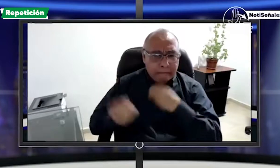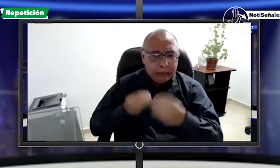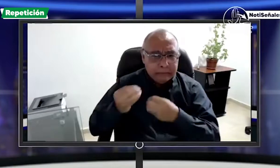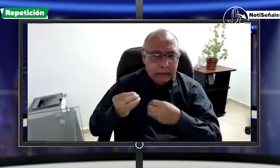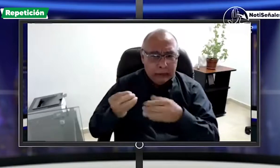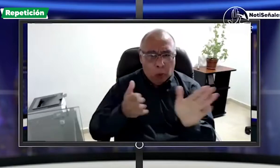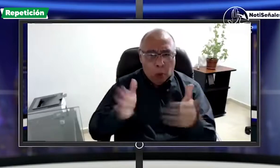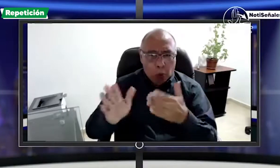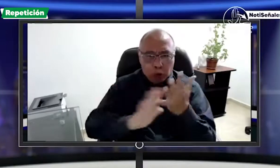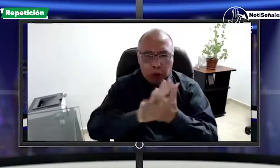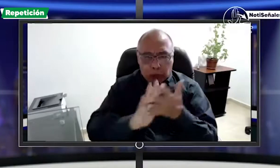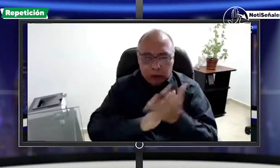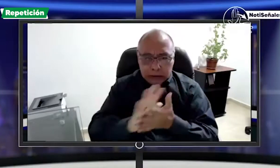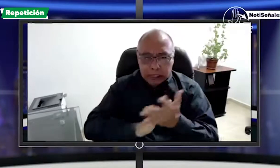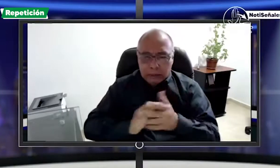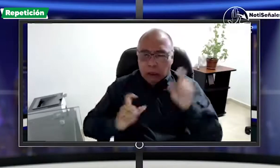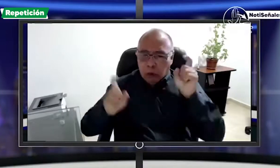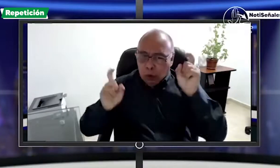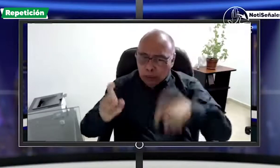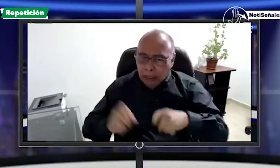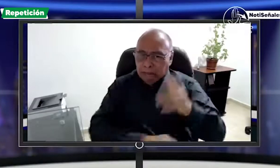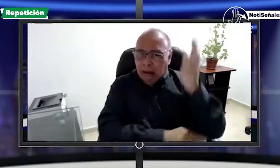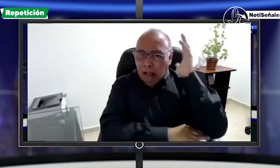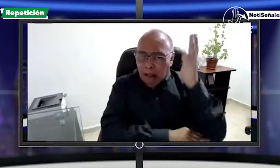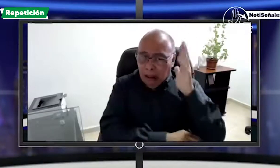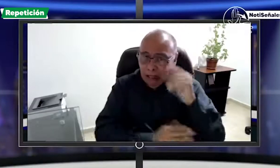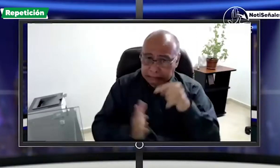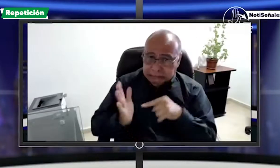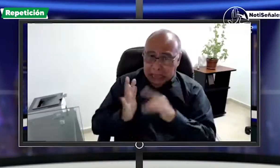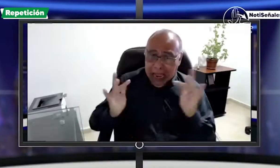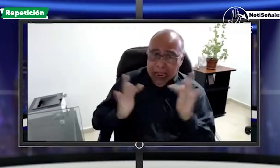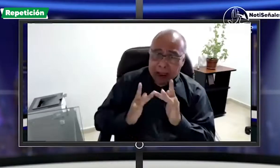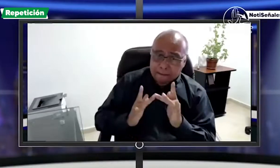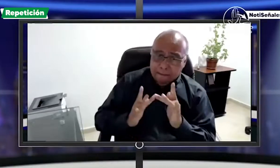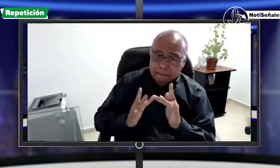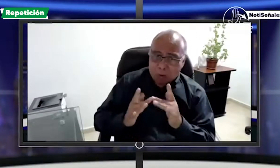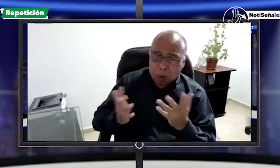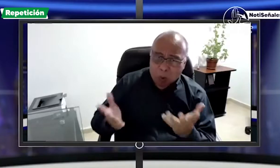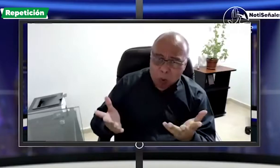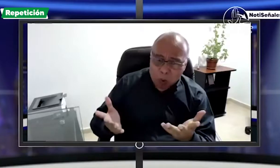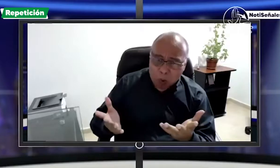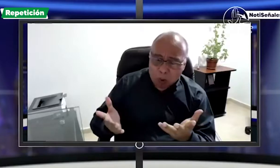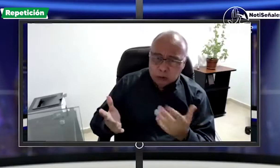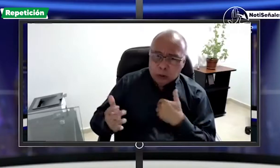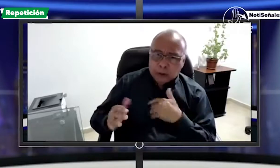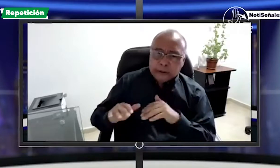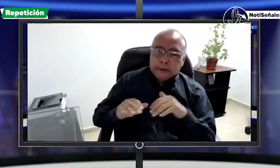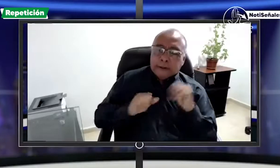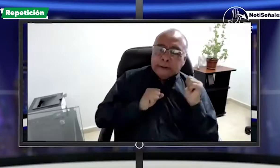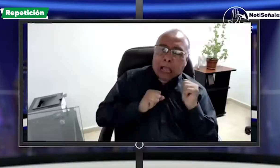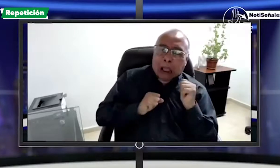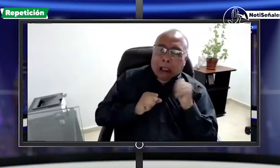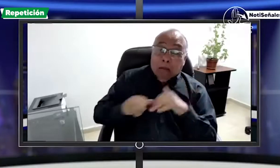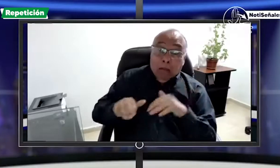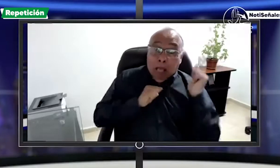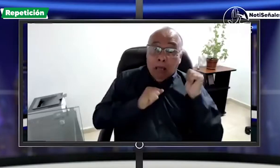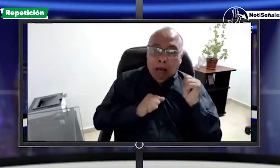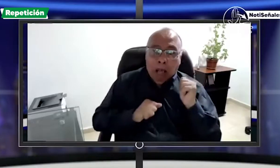código De ética Y con el rol Del intérprete Por ejemplo Debería un intérprete Estar dando Capacitaciones O